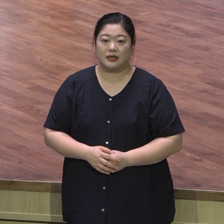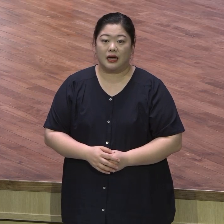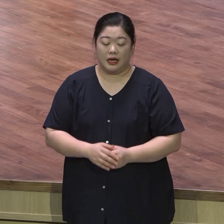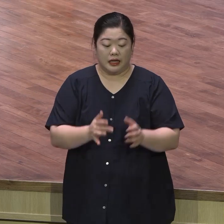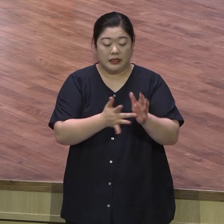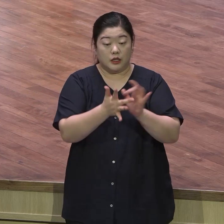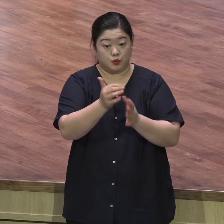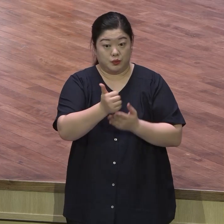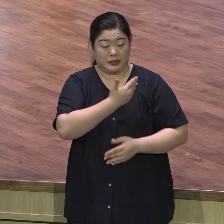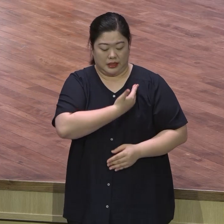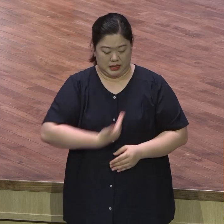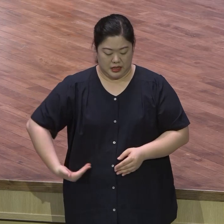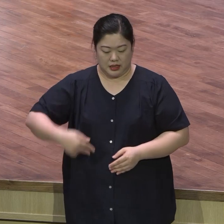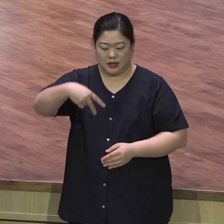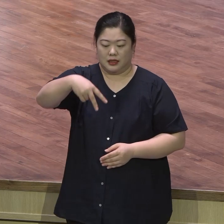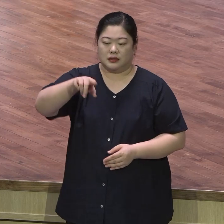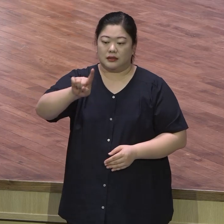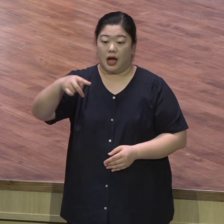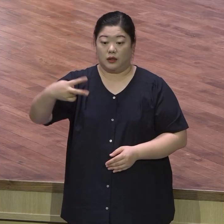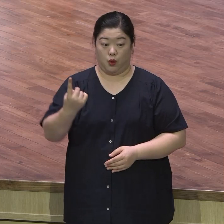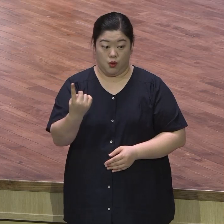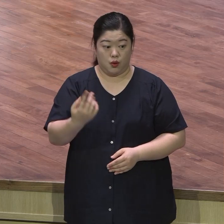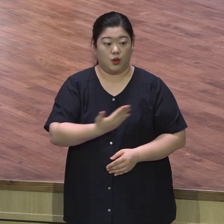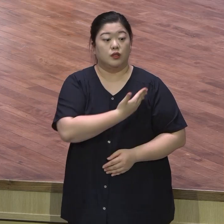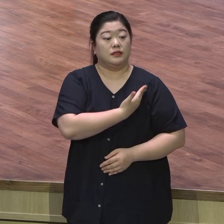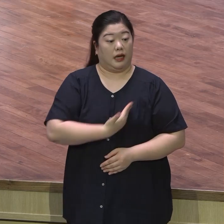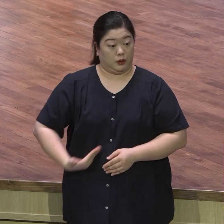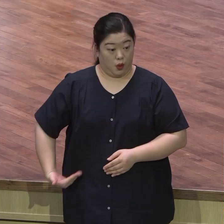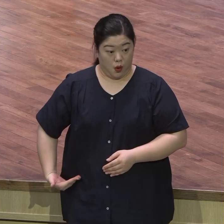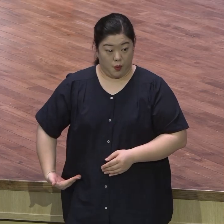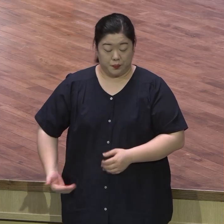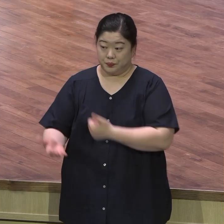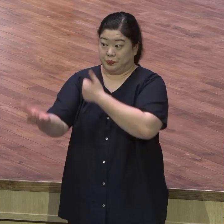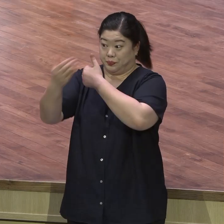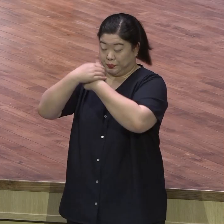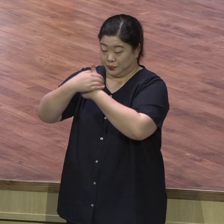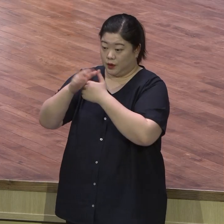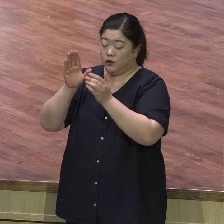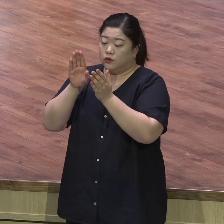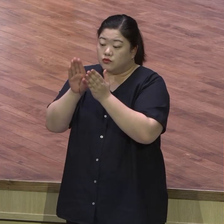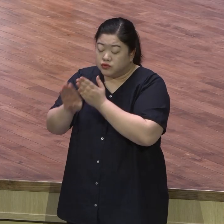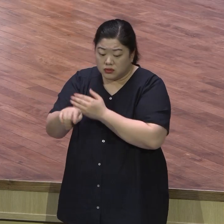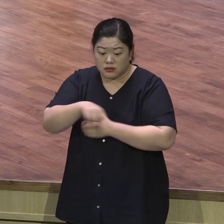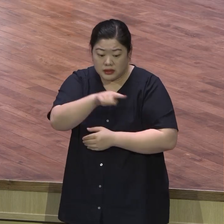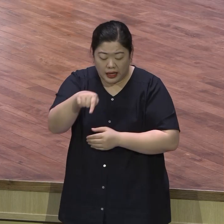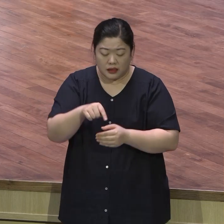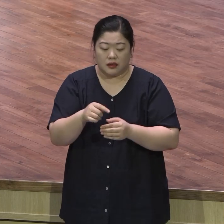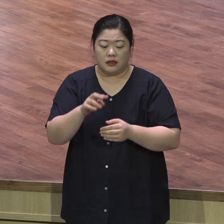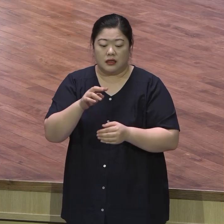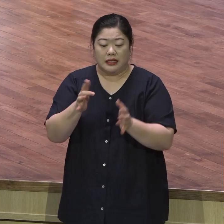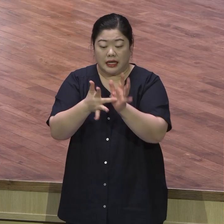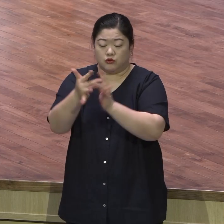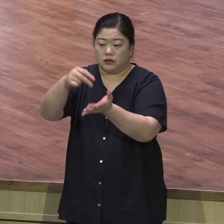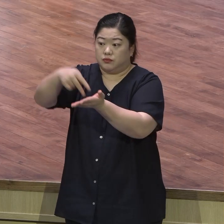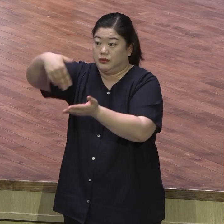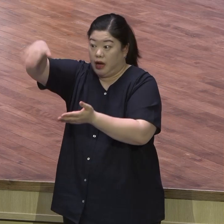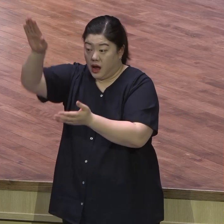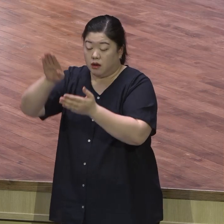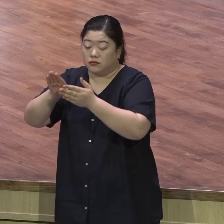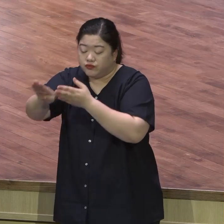살았습니까? 4경 20장 24절을 우리가 똑같은 성령시대에서 살았습니다. 예수님 성천하고 안